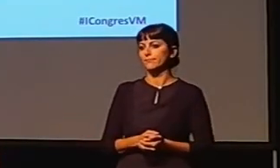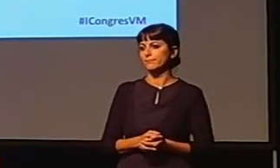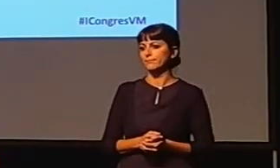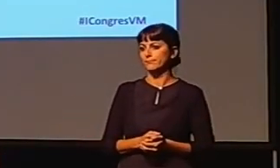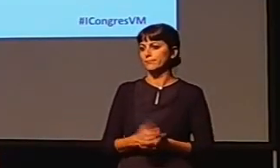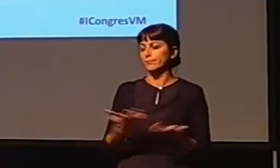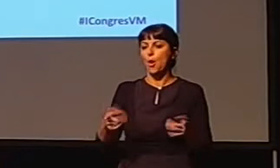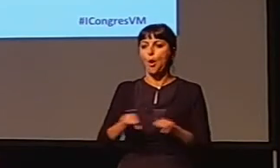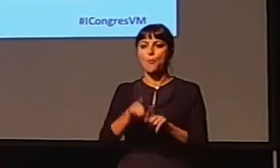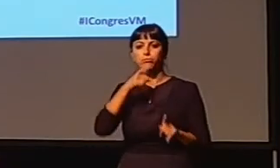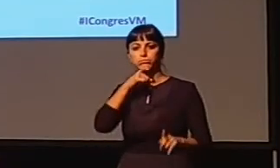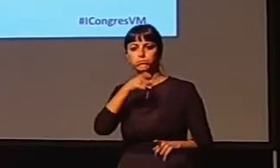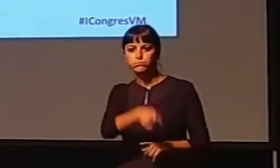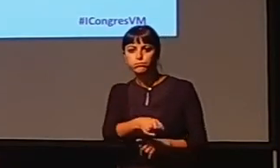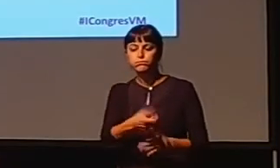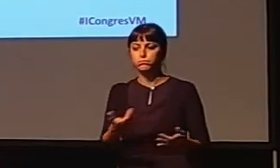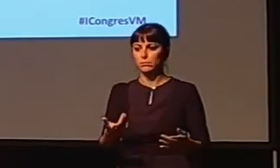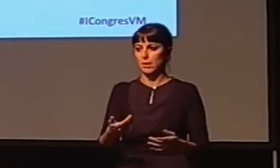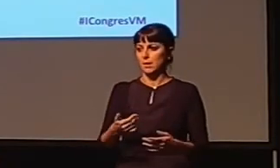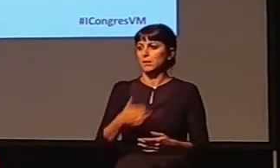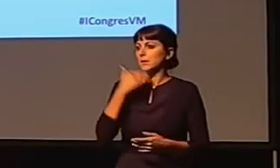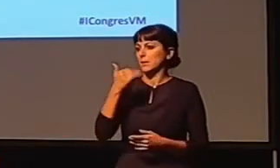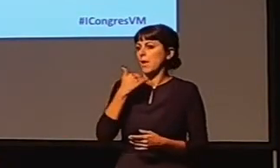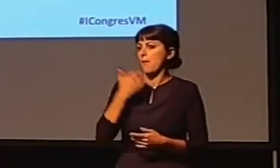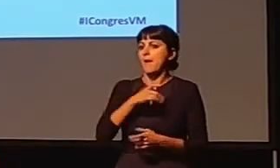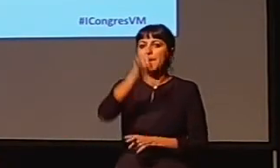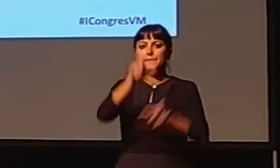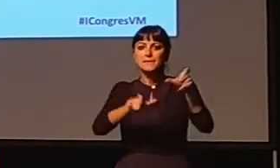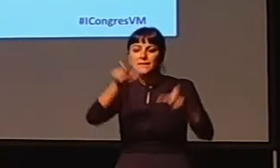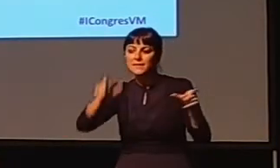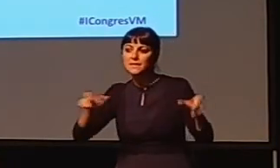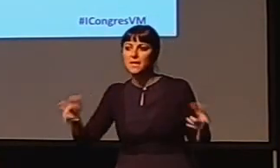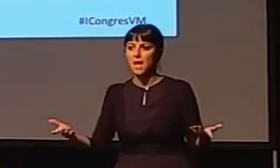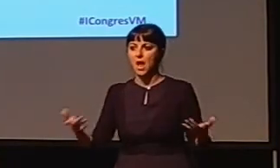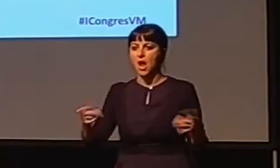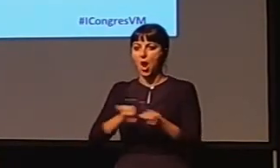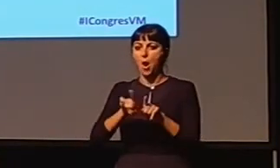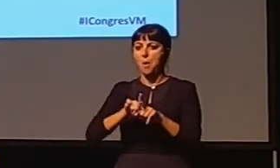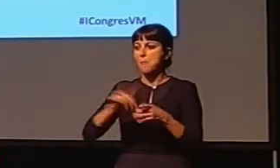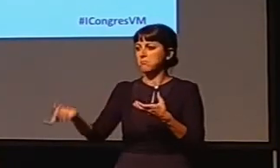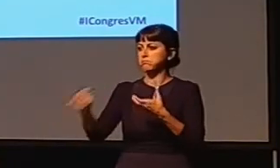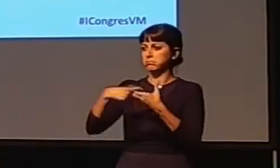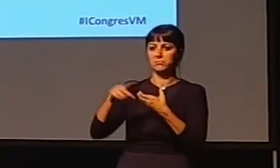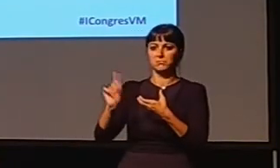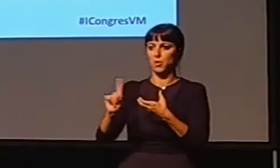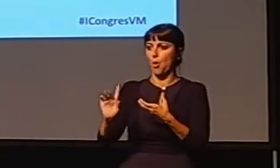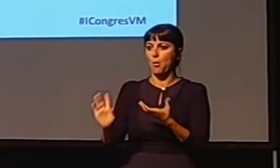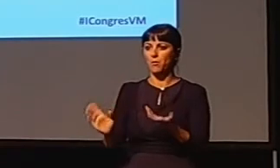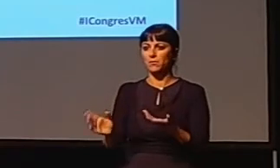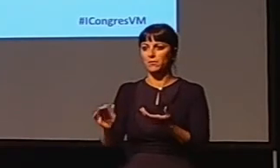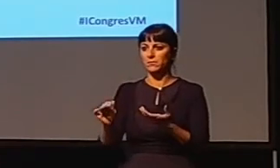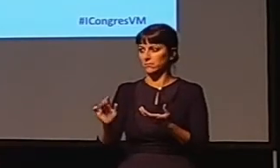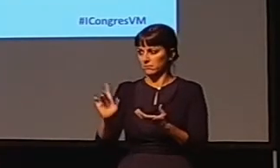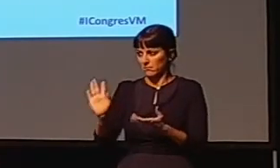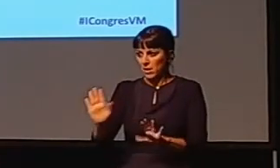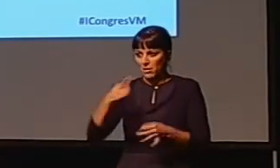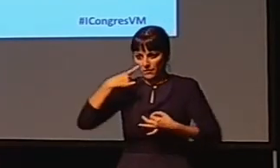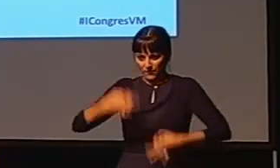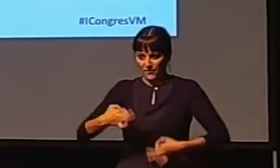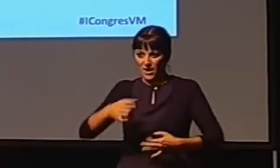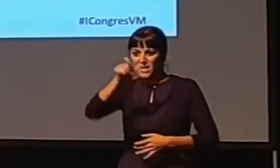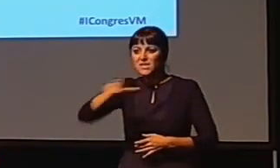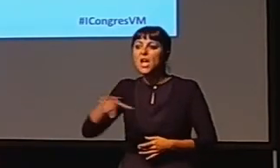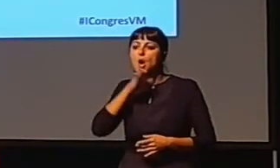i que estem parlant de gent que està fora, no? I no, la gent estem aquí. La gent